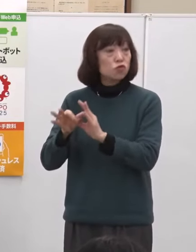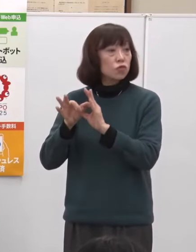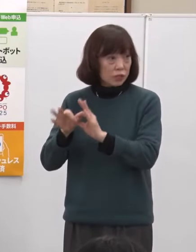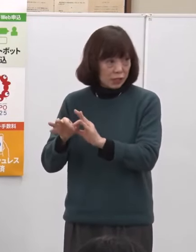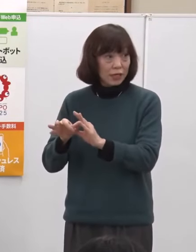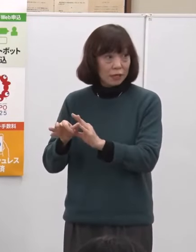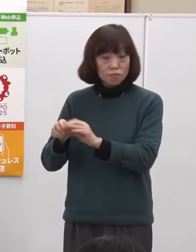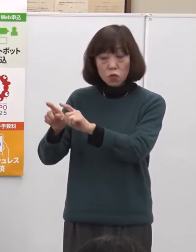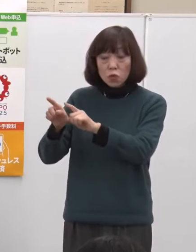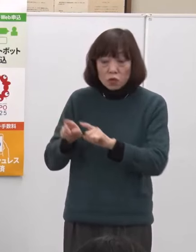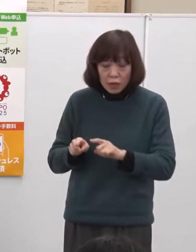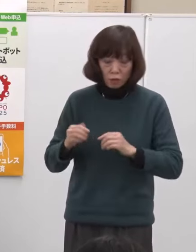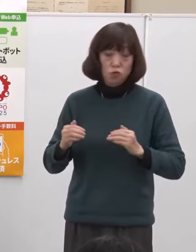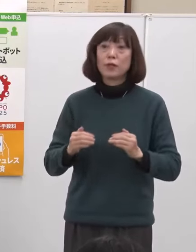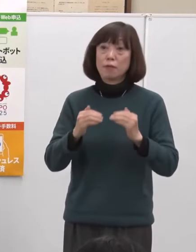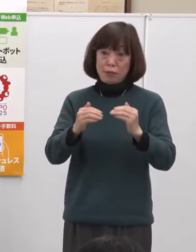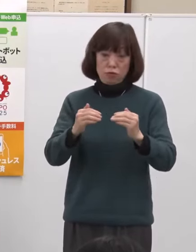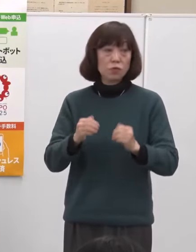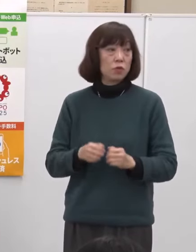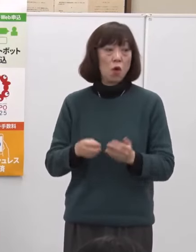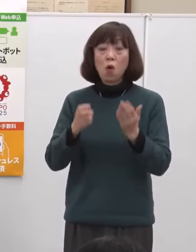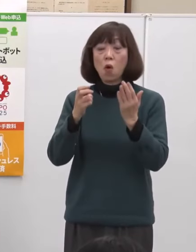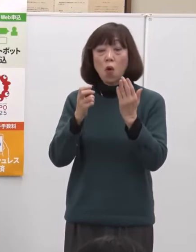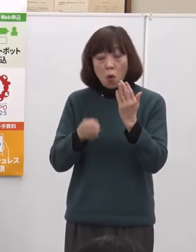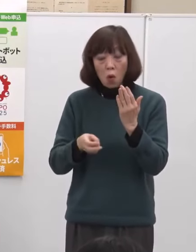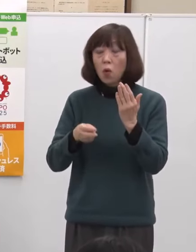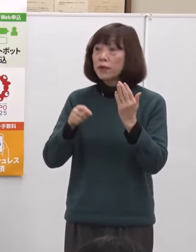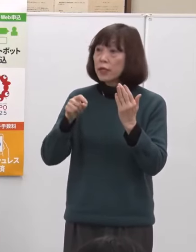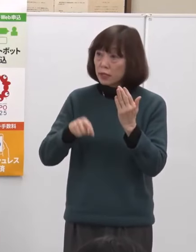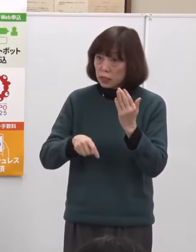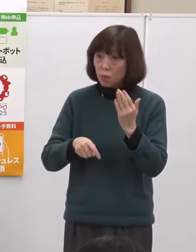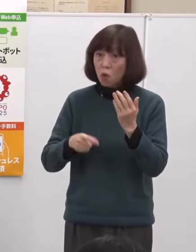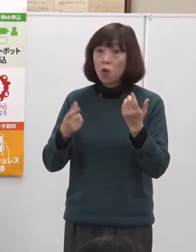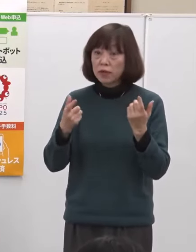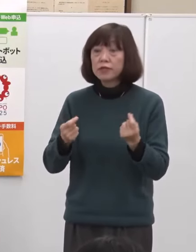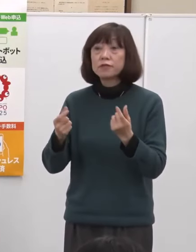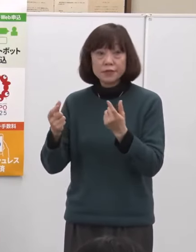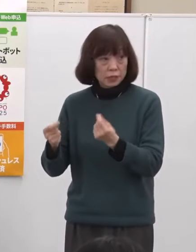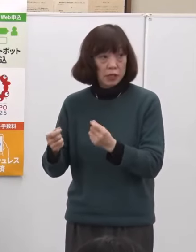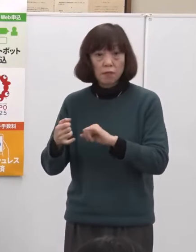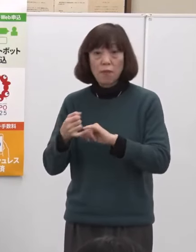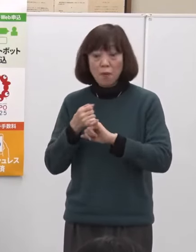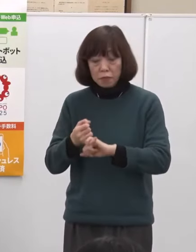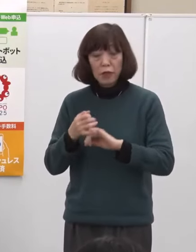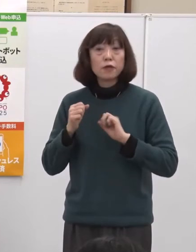って進めています。法的にもそういうステップをきっちり踏んで進めています